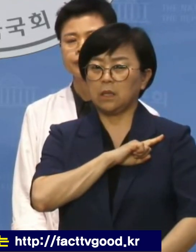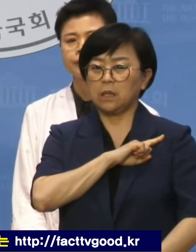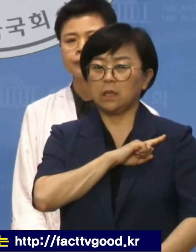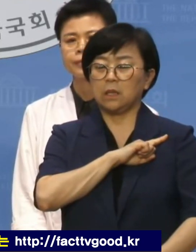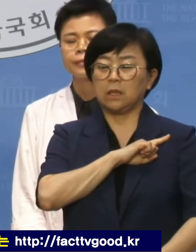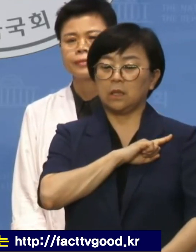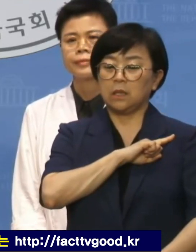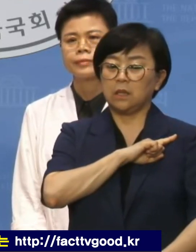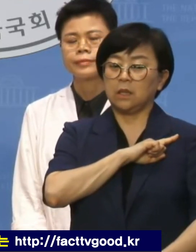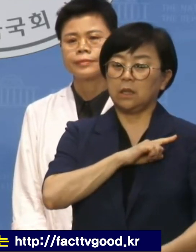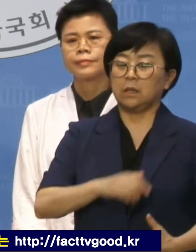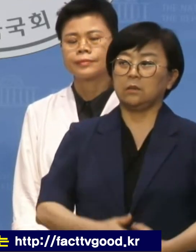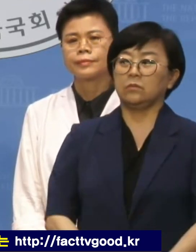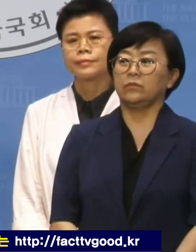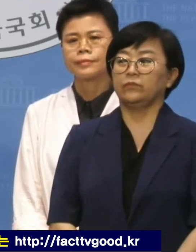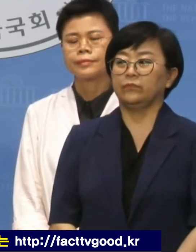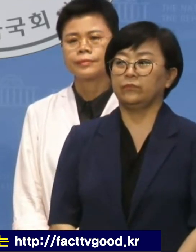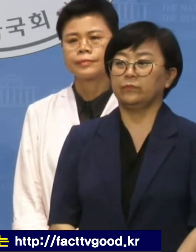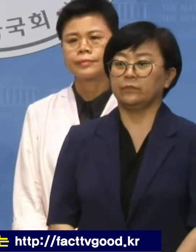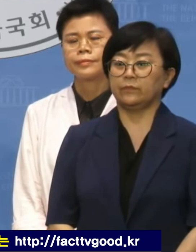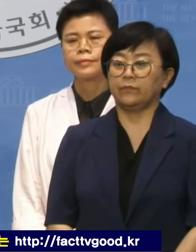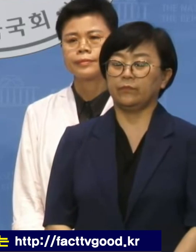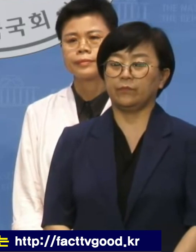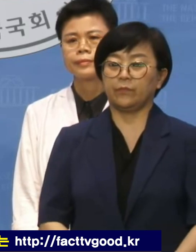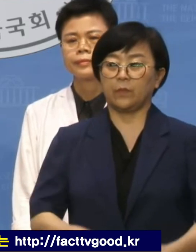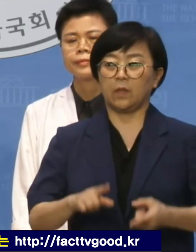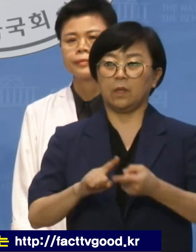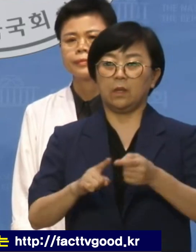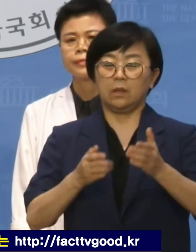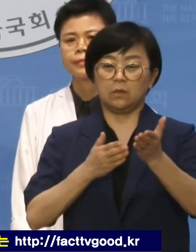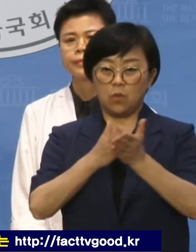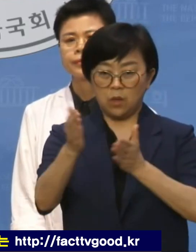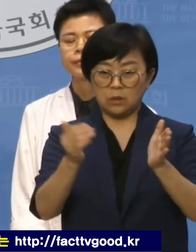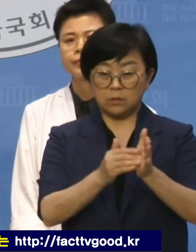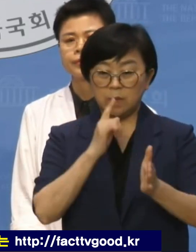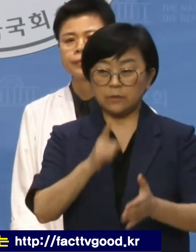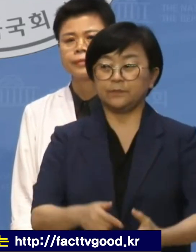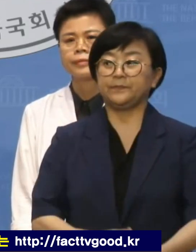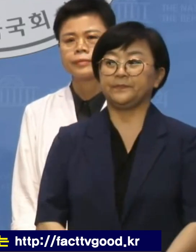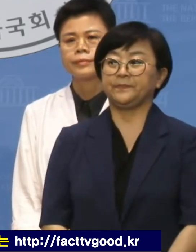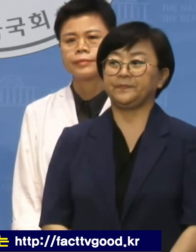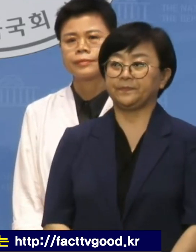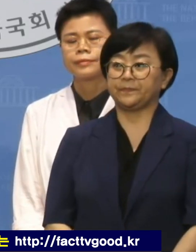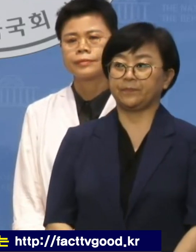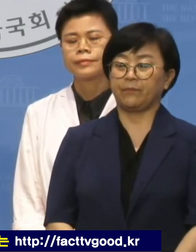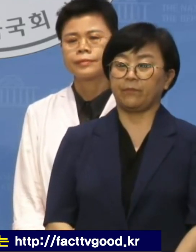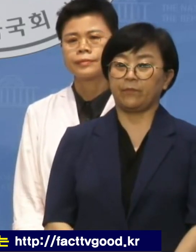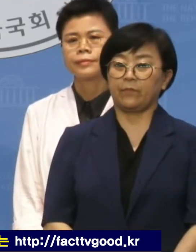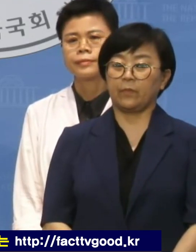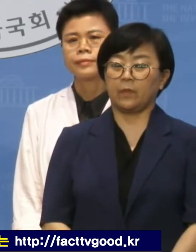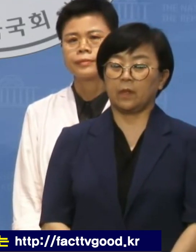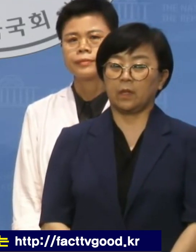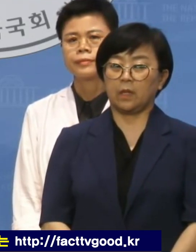한목적적으로 그렇게 안이 되었기 때문에 통과되었다는 거 아닙니까? 따라서 우리 강동구